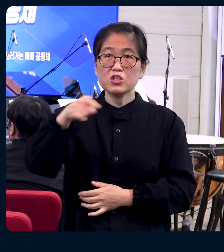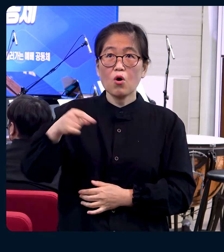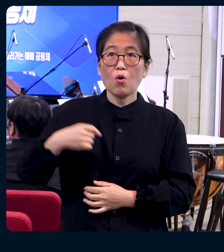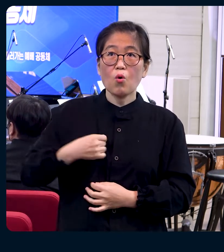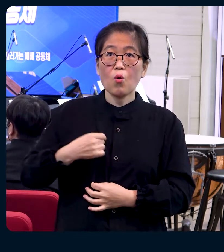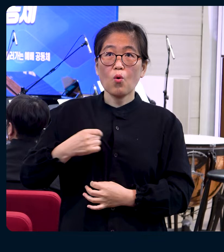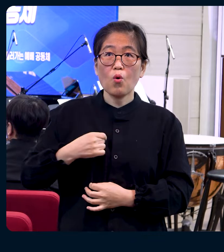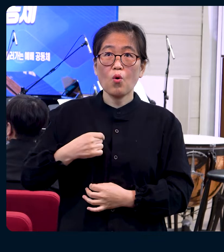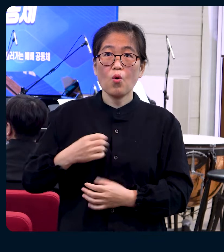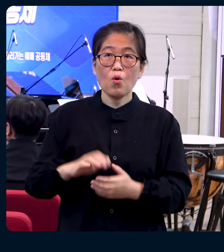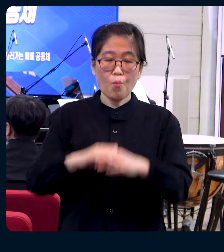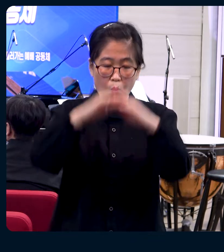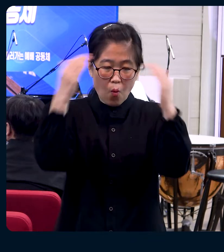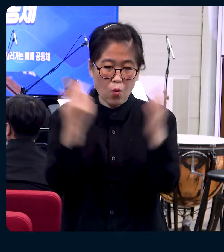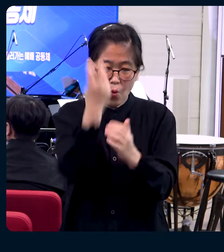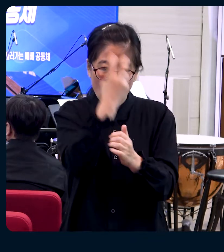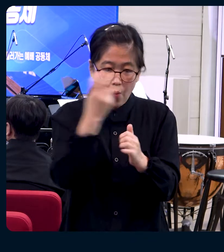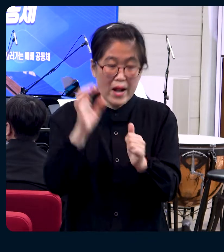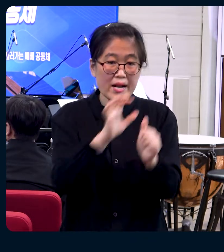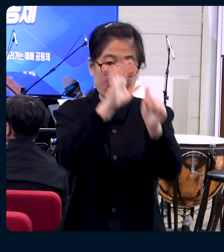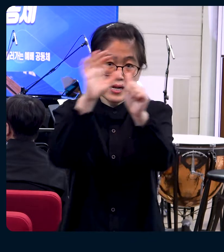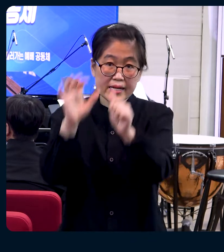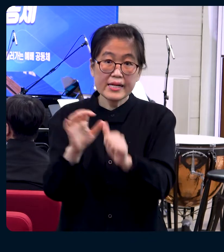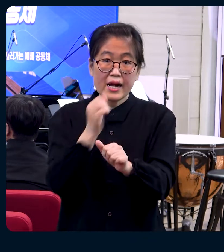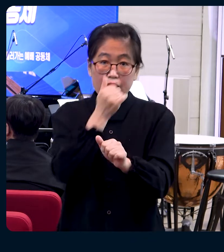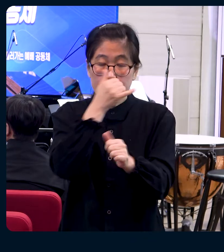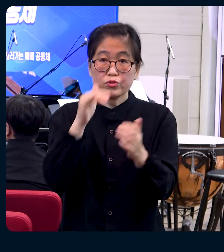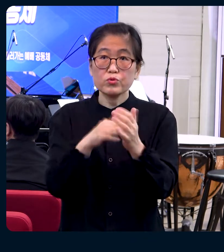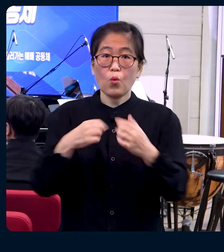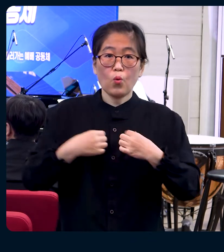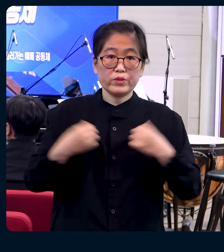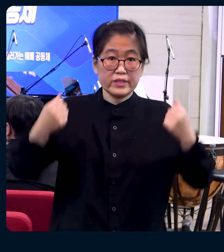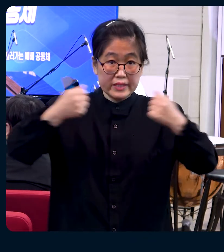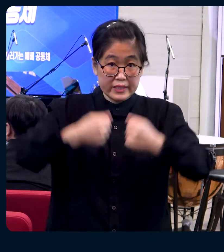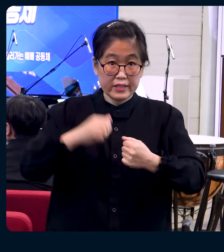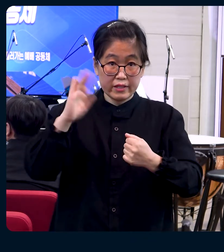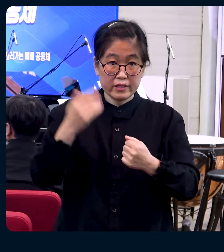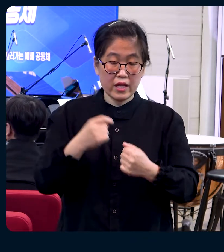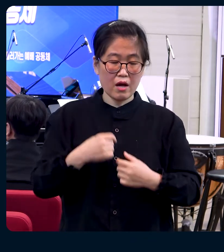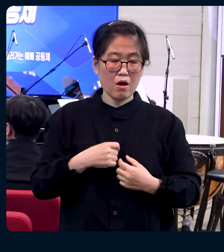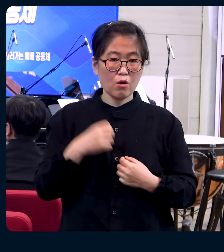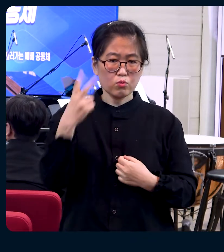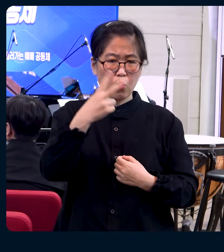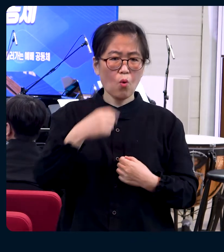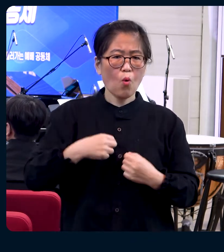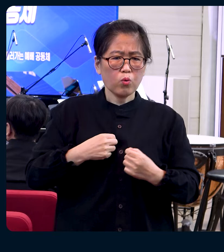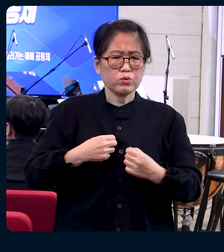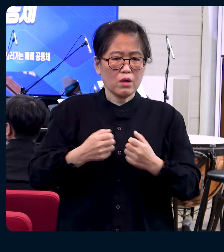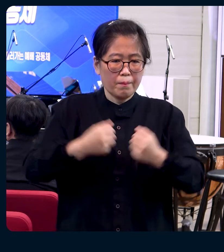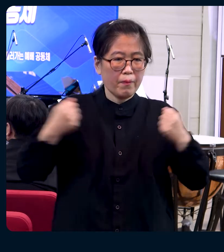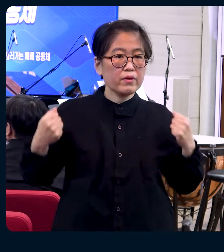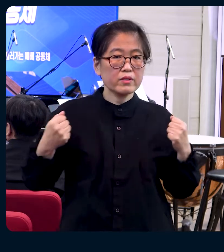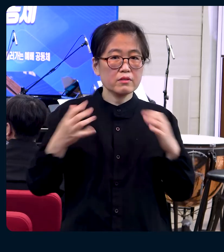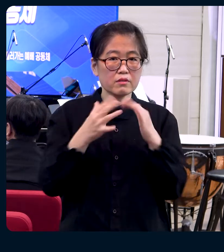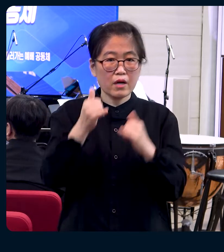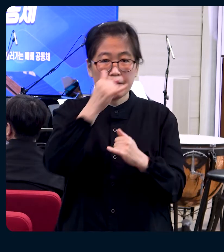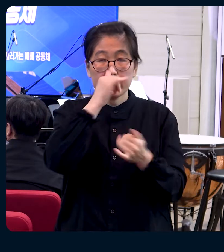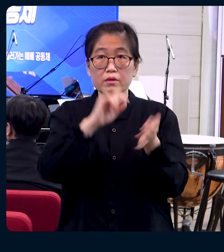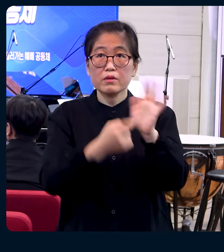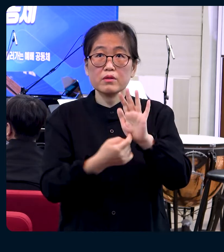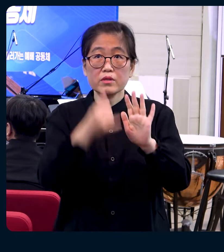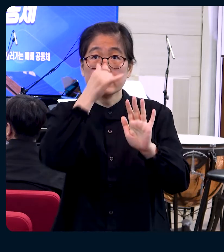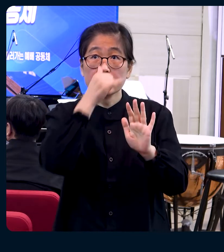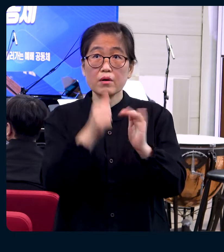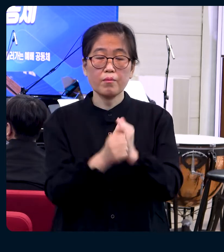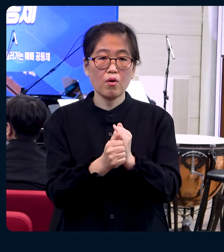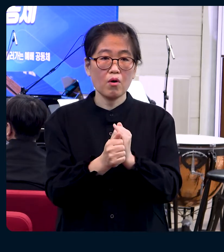너무너무 소중하게 해서 모든 집의 관리를 다 맡깁니다. 그런데요, 이 옷을 벗기는 놈이 또 나타납니다. 물론